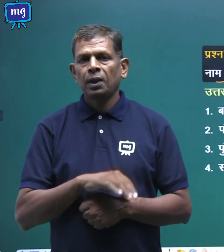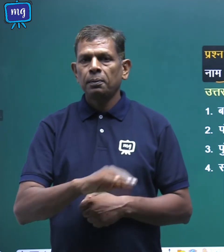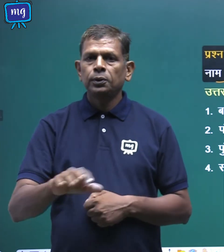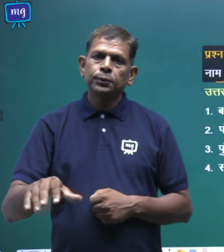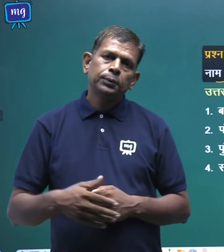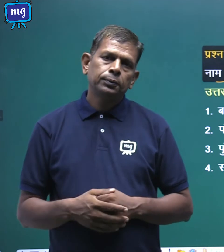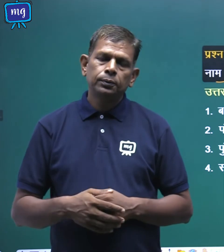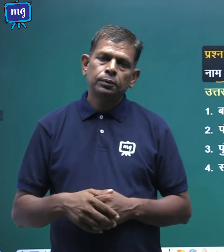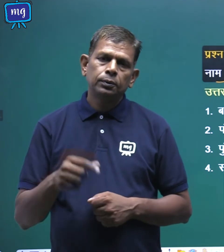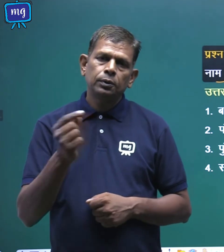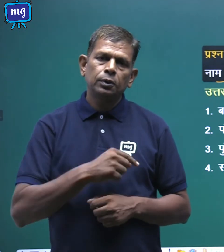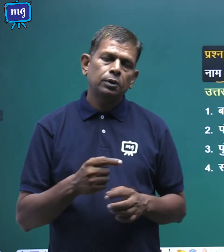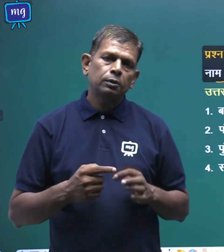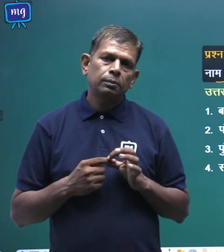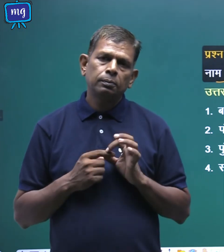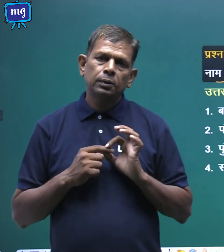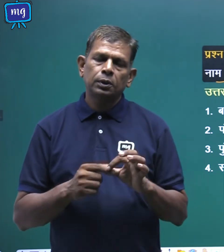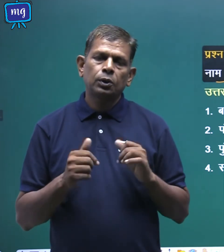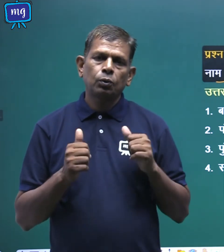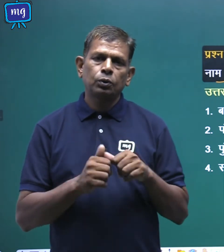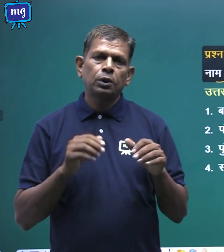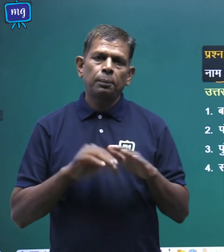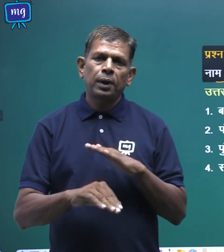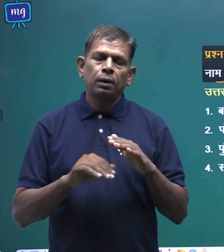बच्चों, इस प्रश्न के उत्तर में